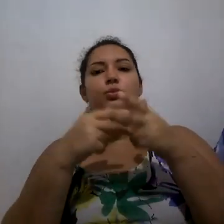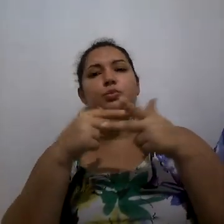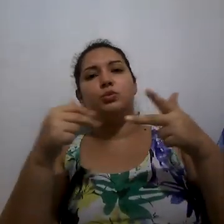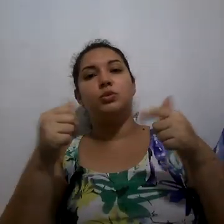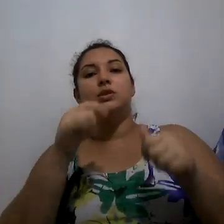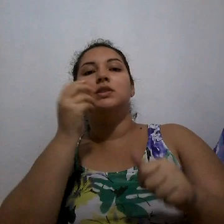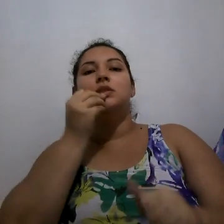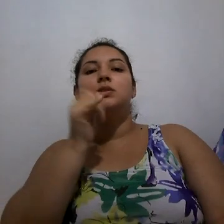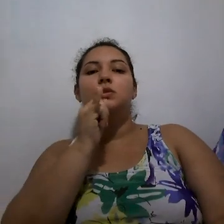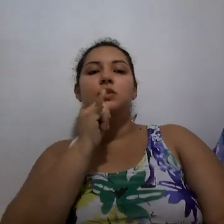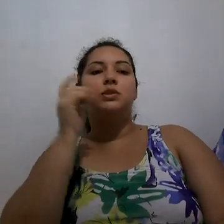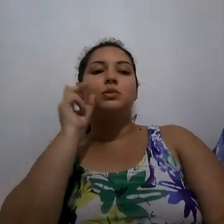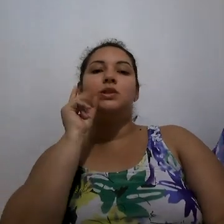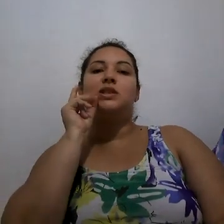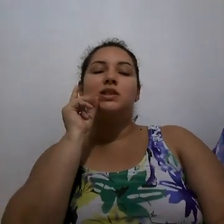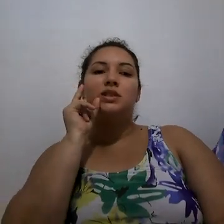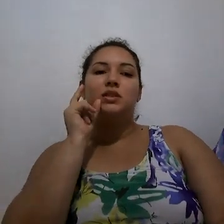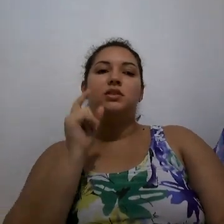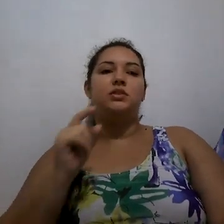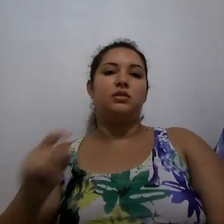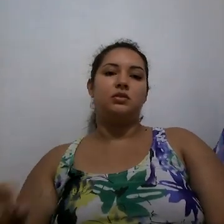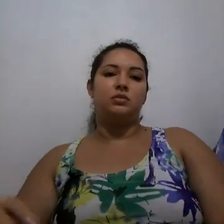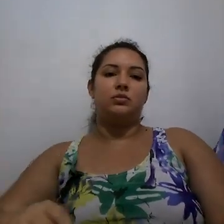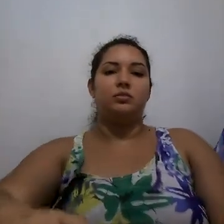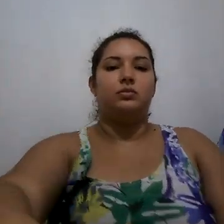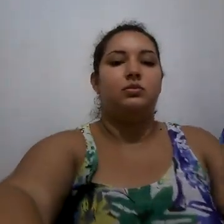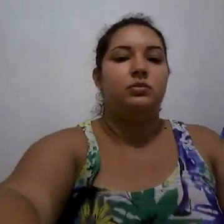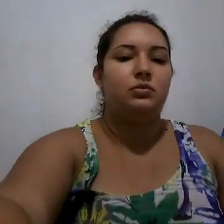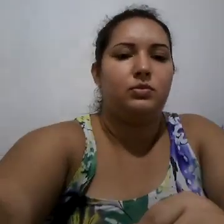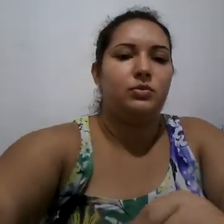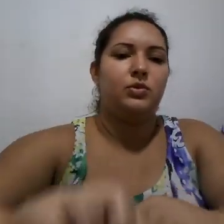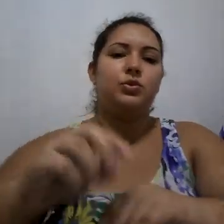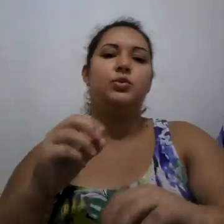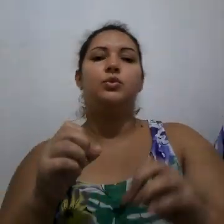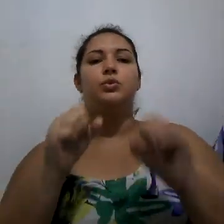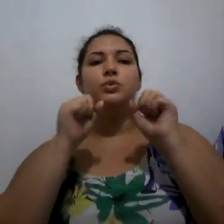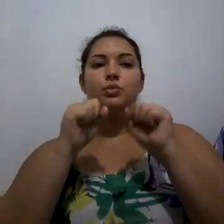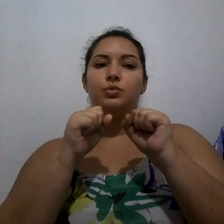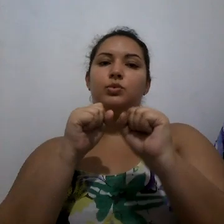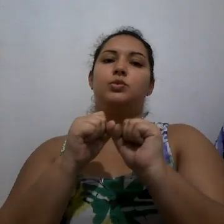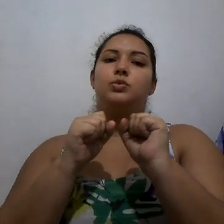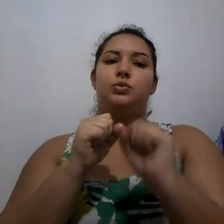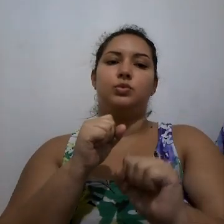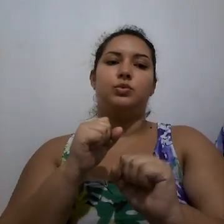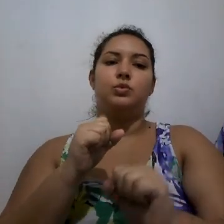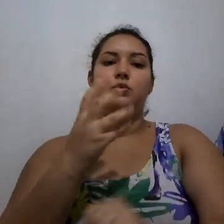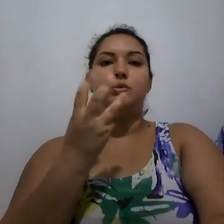sal. Então, eu vou conseguir achar uma concentração muito alta, que é a partícula por milhão. Então, eu vou ter uma